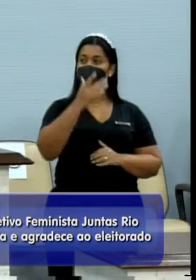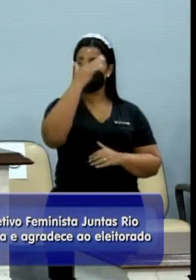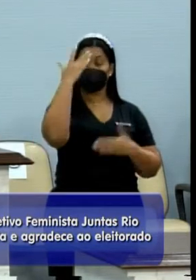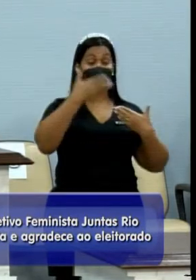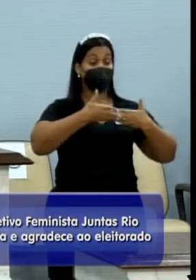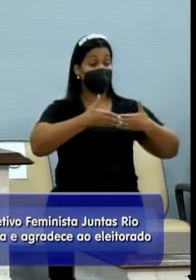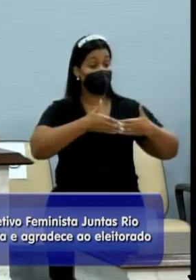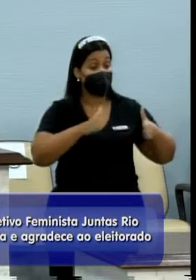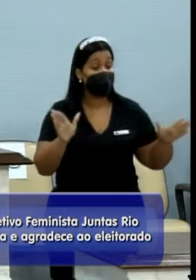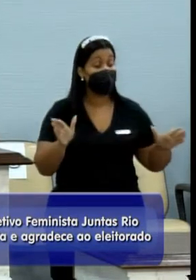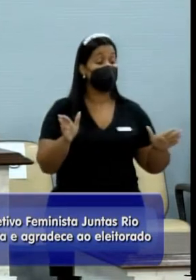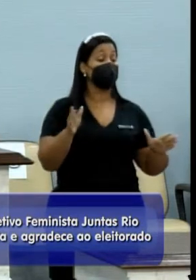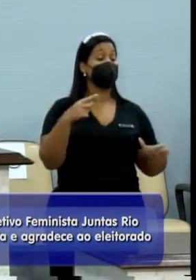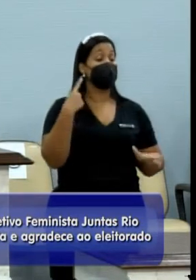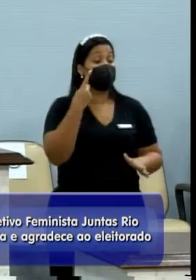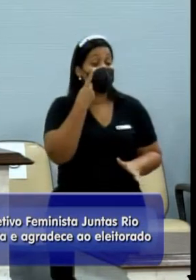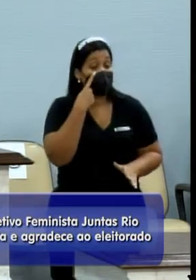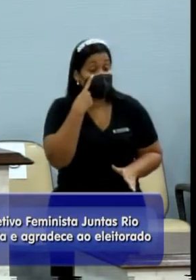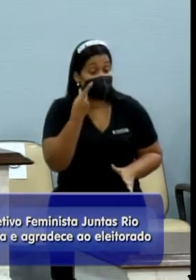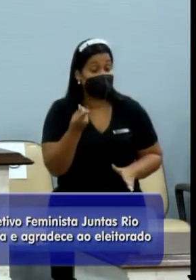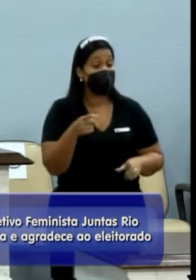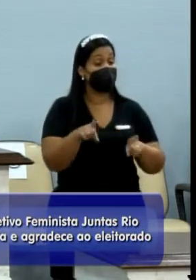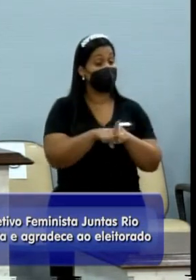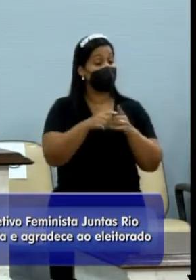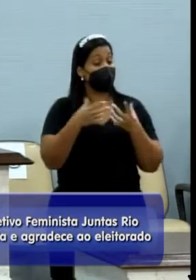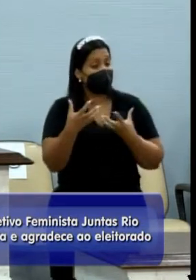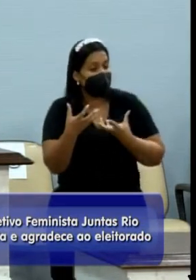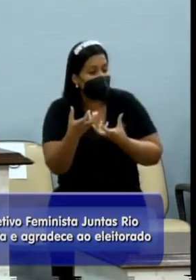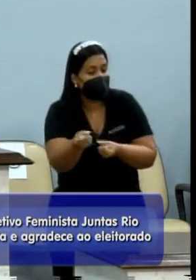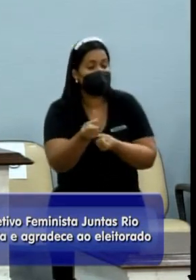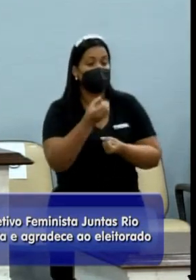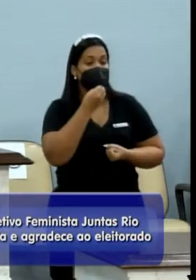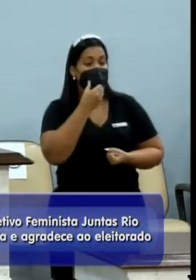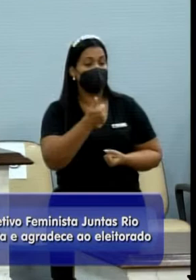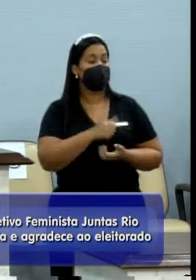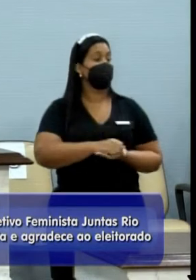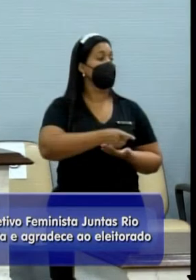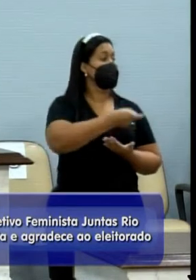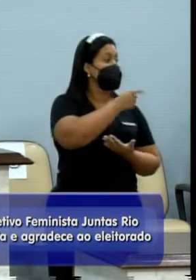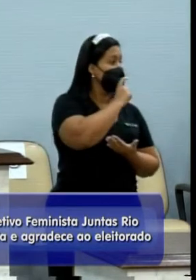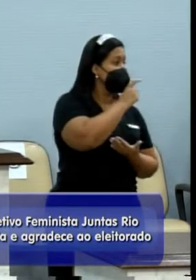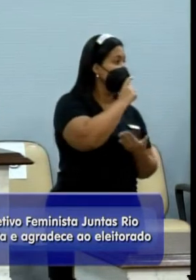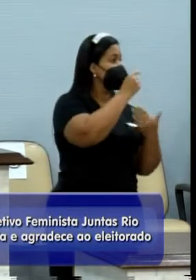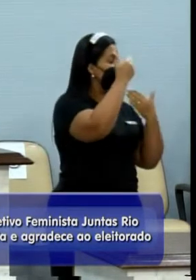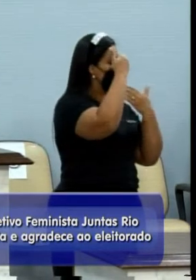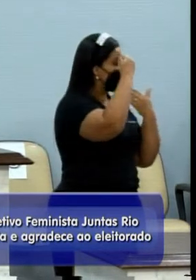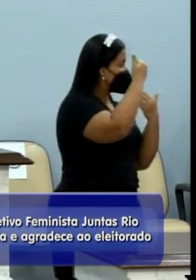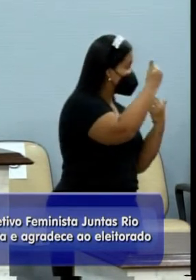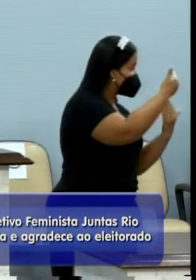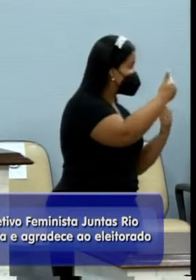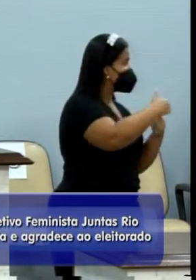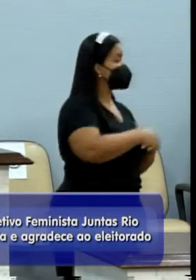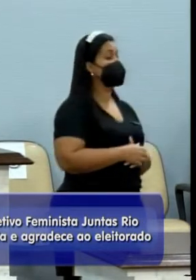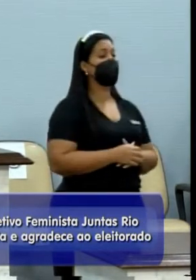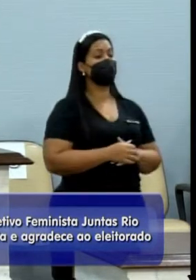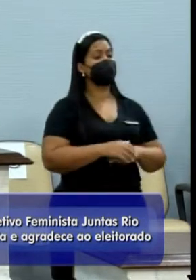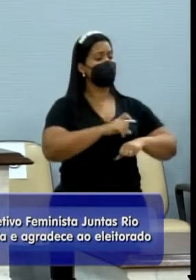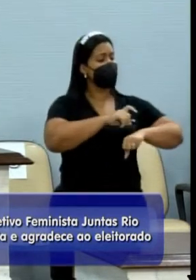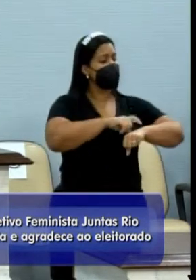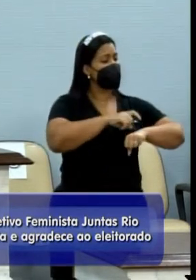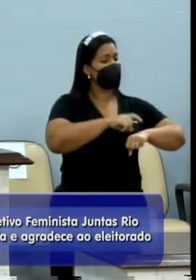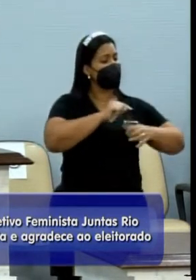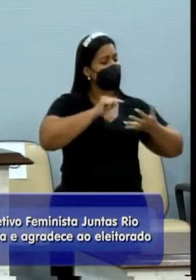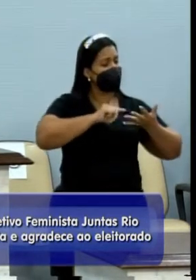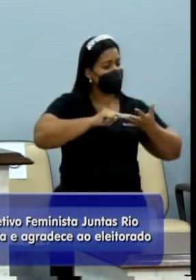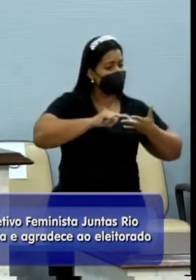abertos a nos escutar, que nos receberam bem. Pedro Roberto, a gente agradece a muitos momentos que